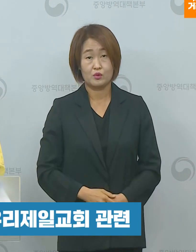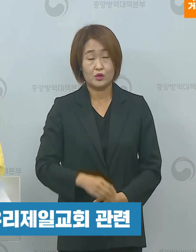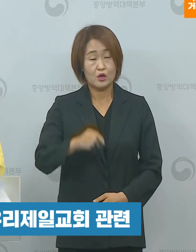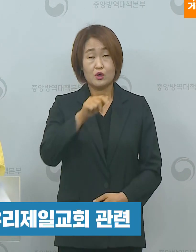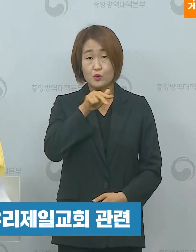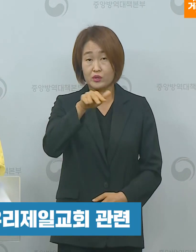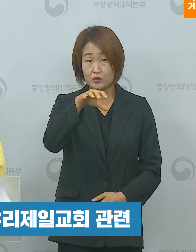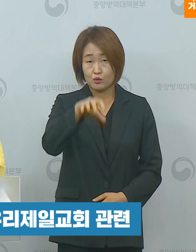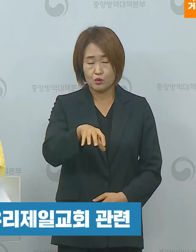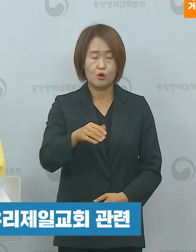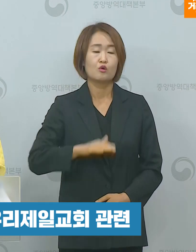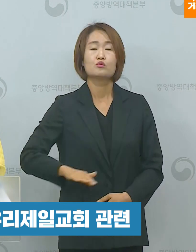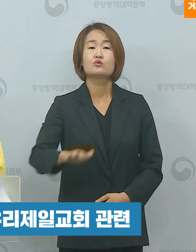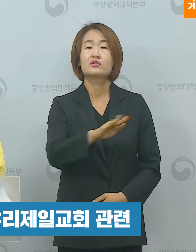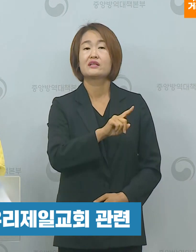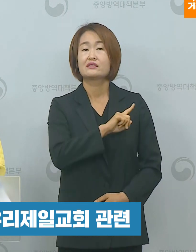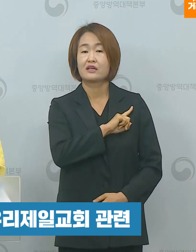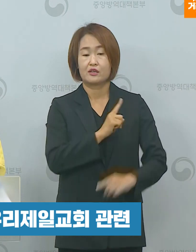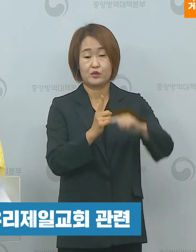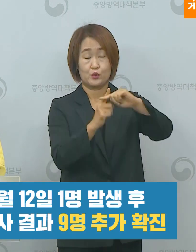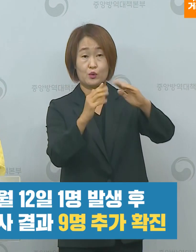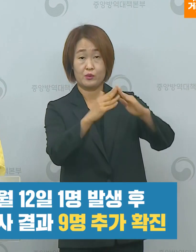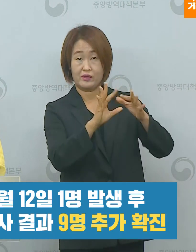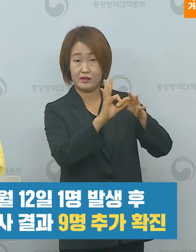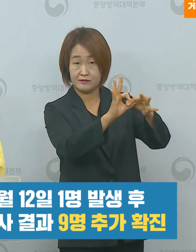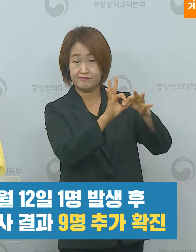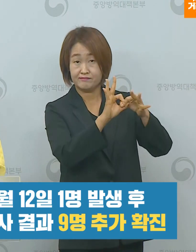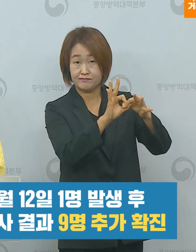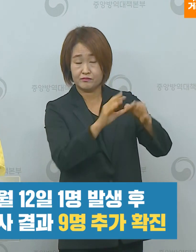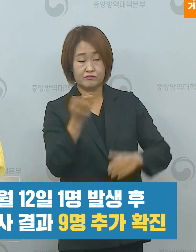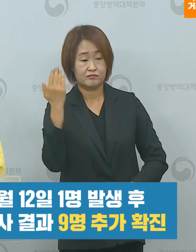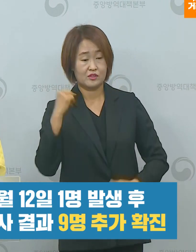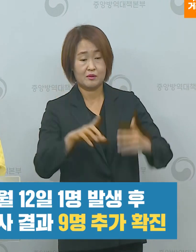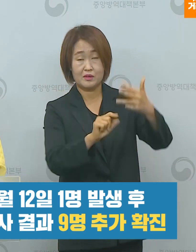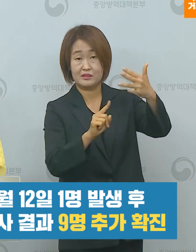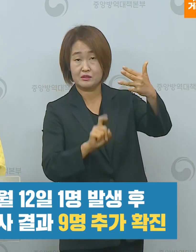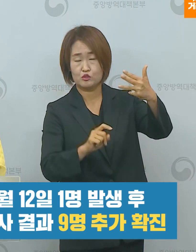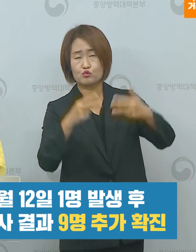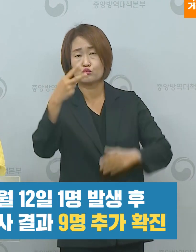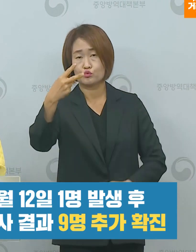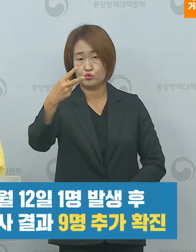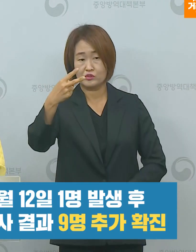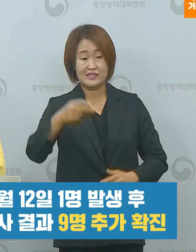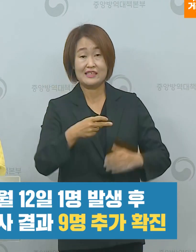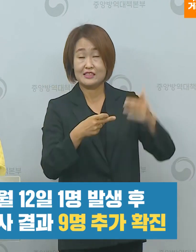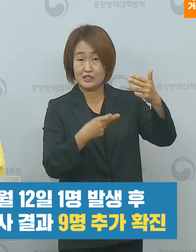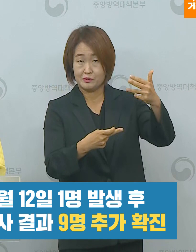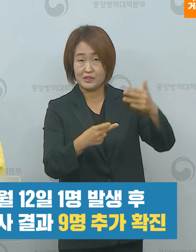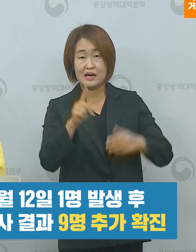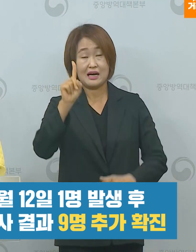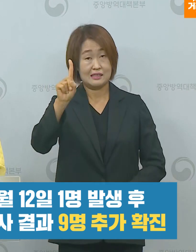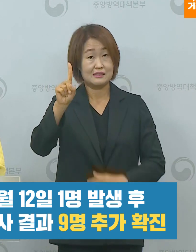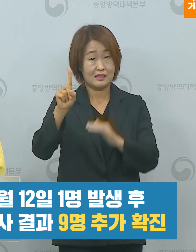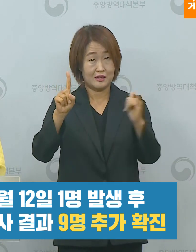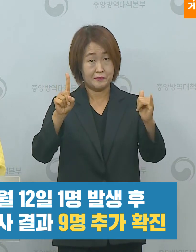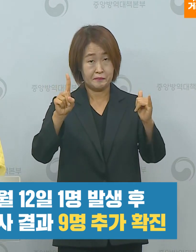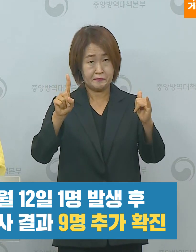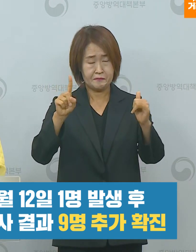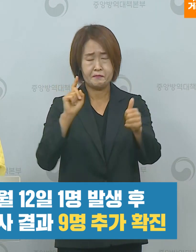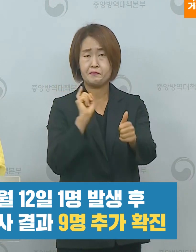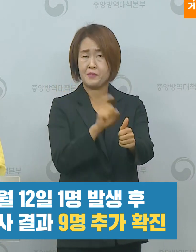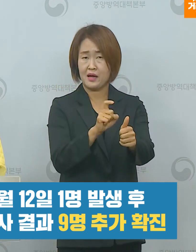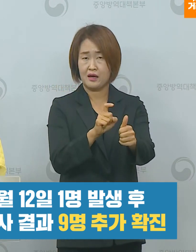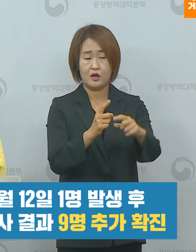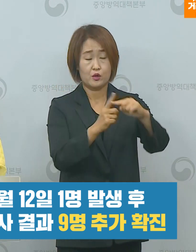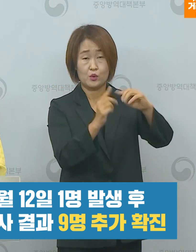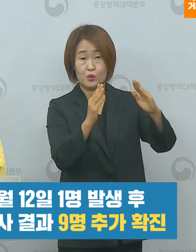용인시 우리제일교회와 관련해서 지난 8월 11일 2명, 8월 12일 1명이 발생한 후 교인